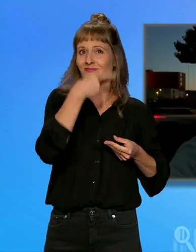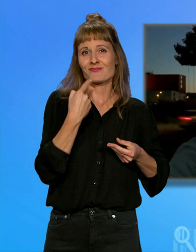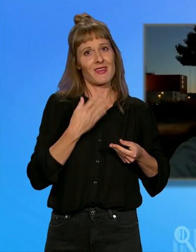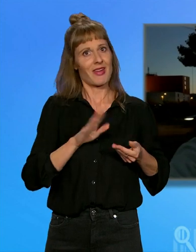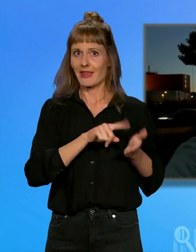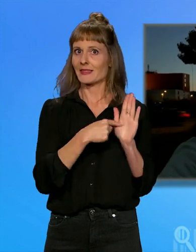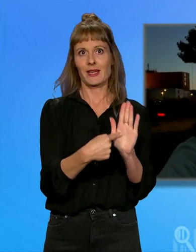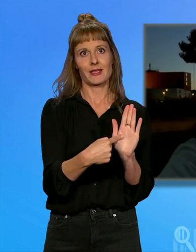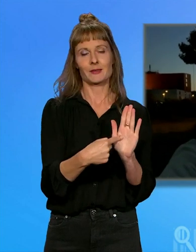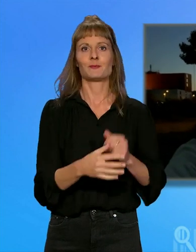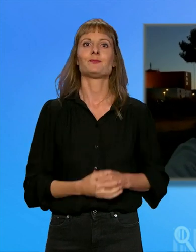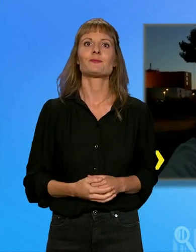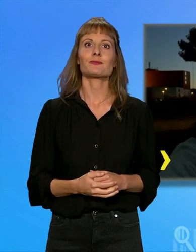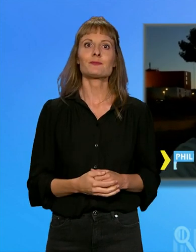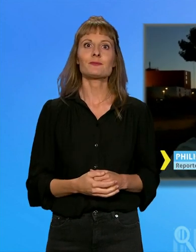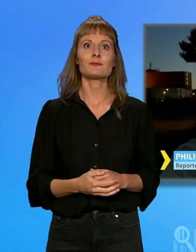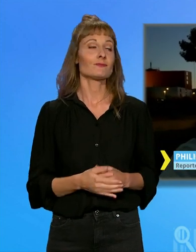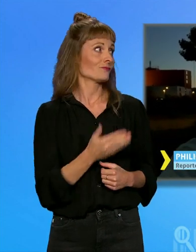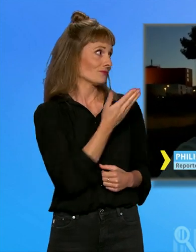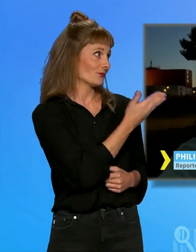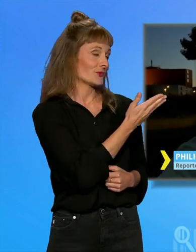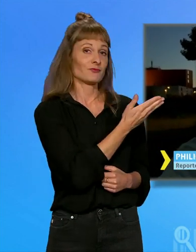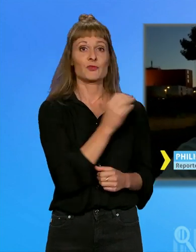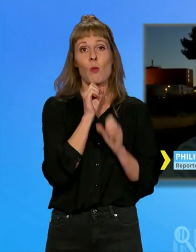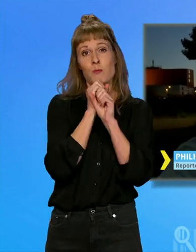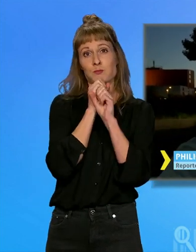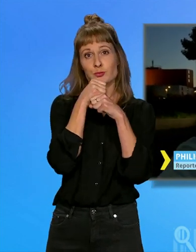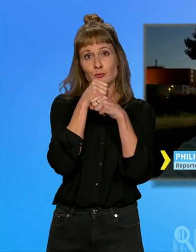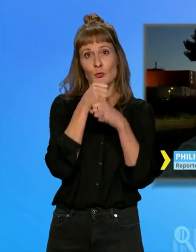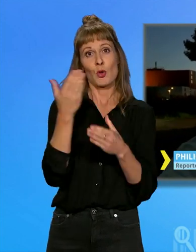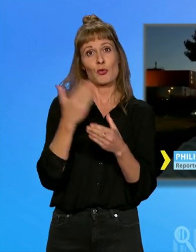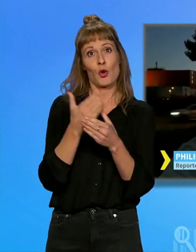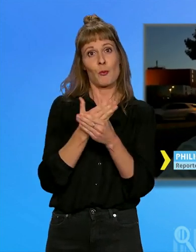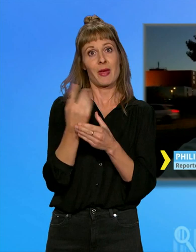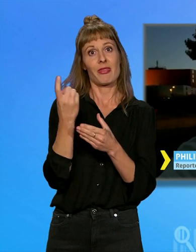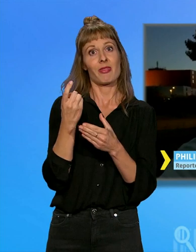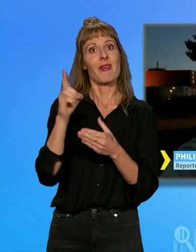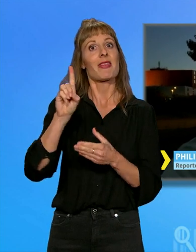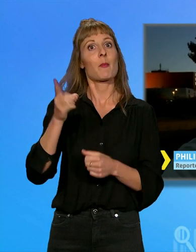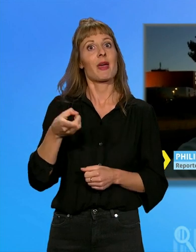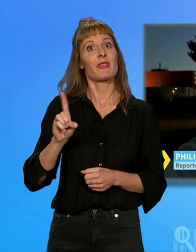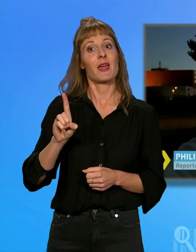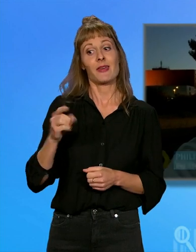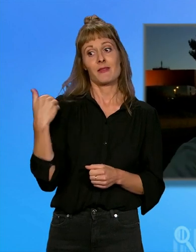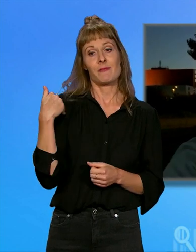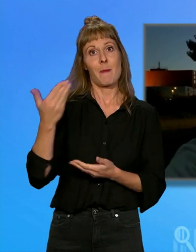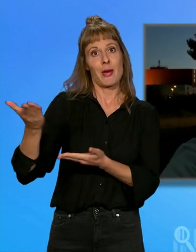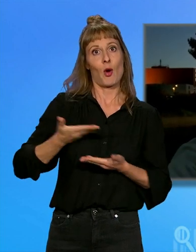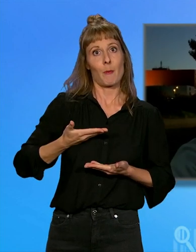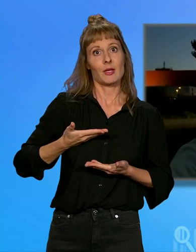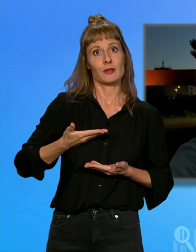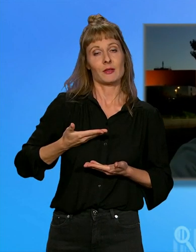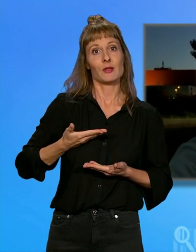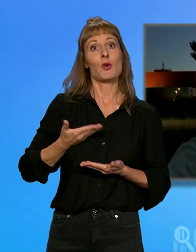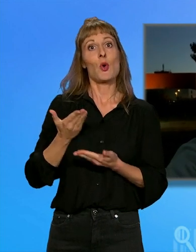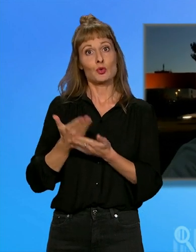Das hier sind alles vertrauliche Dokumente von DPD. Die habe ich vorhin bekommen. Und sie belegen offenbar, dass DPD den Fahrer und